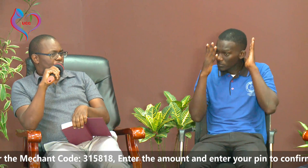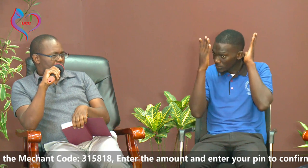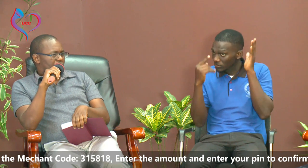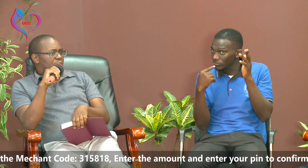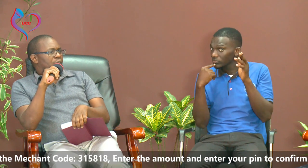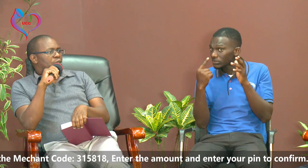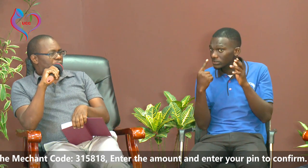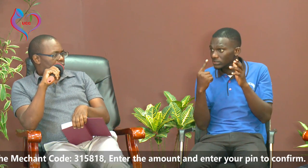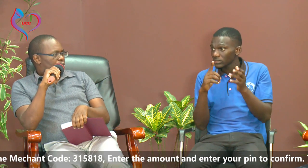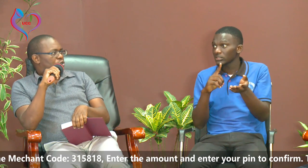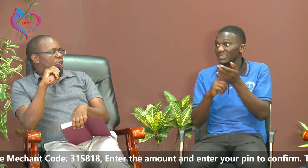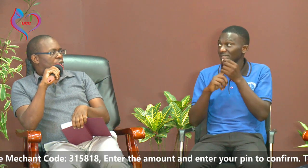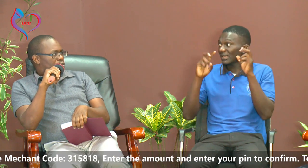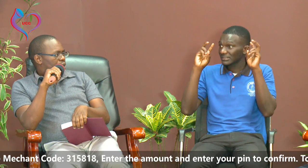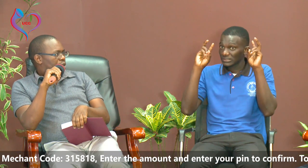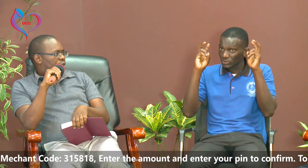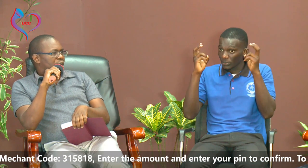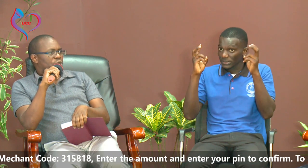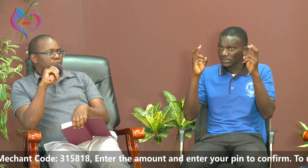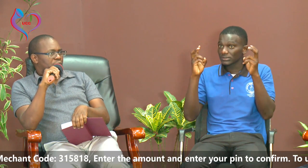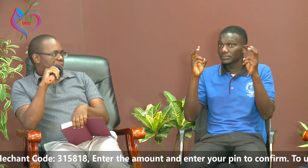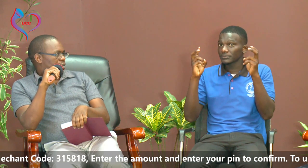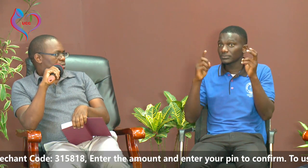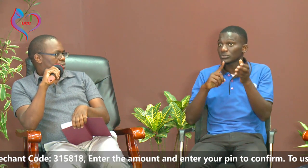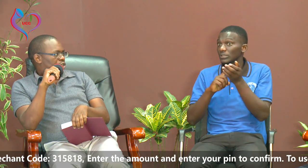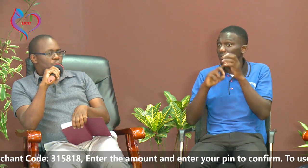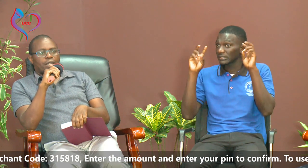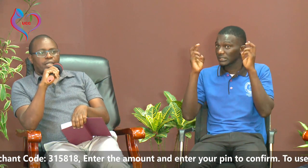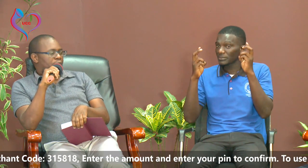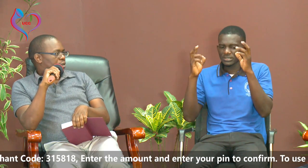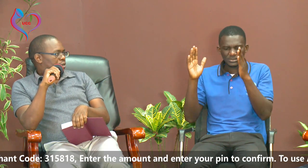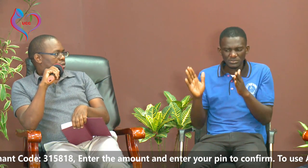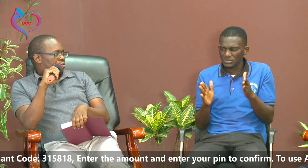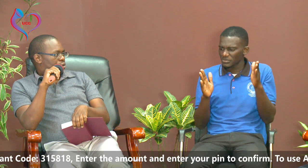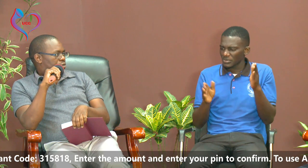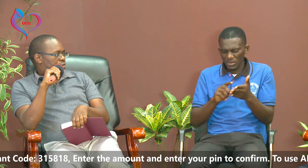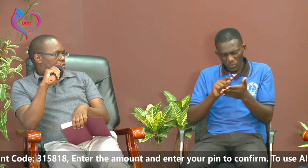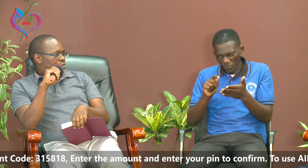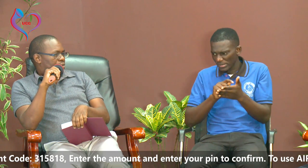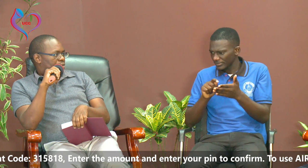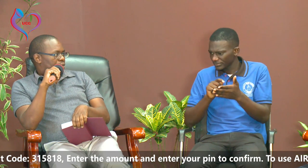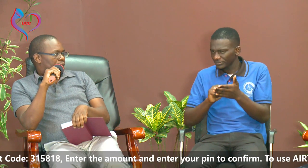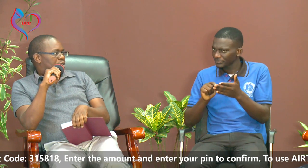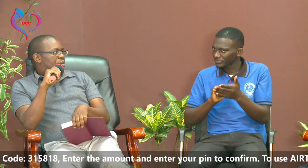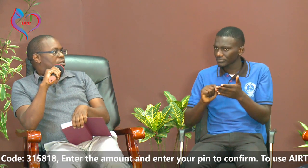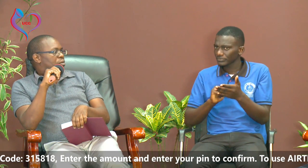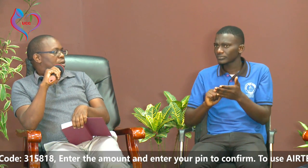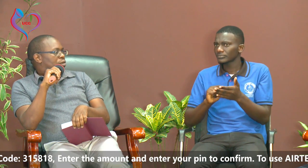emitwe, nonye emitwe jo yagala okwogera, kogenda ngo jitegeka. Juandike. Throughout. Katina abantu